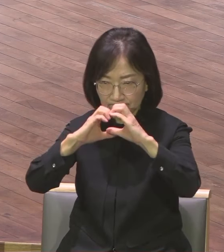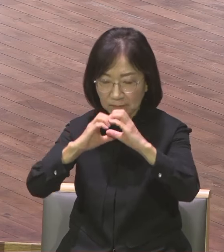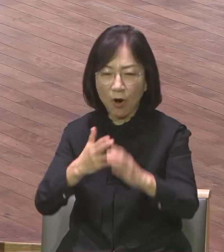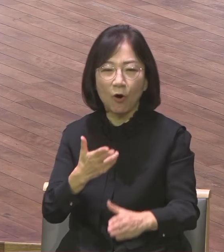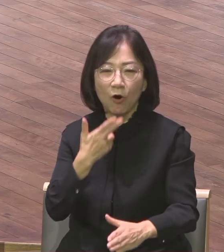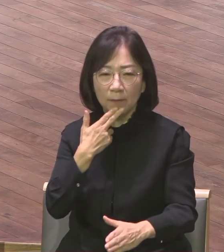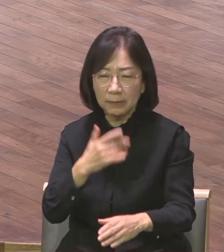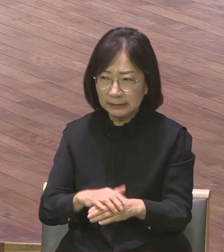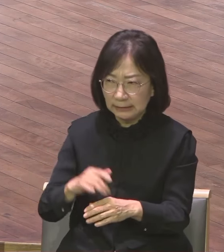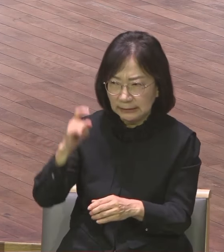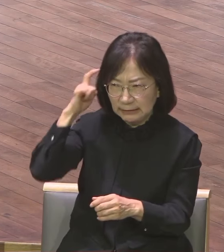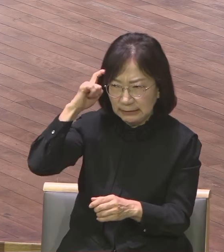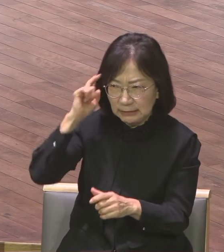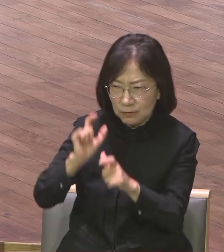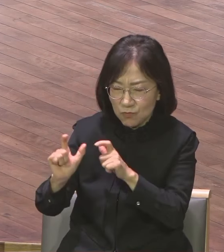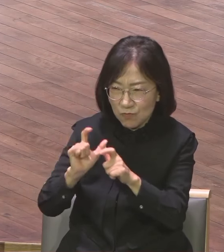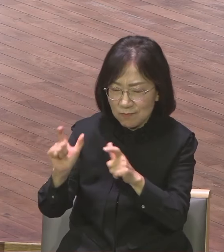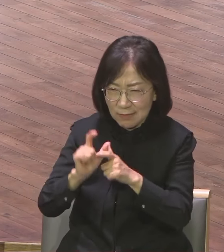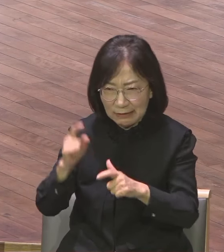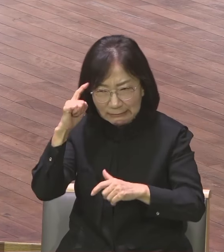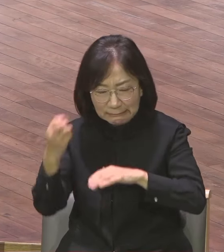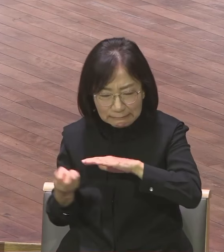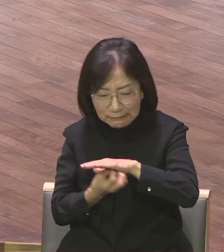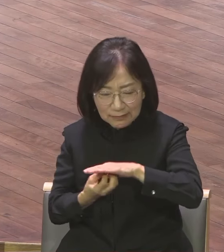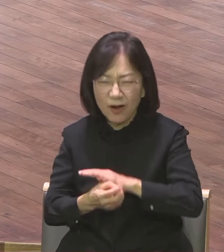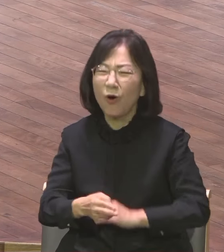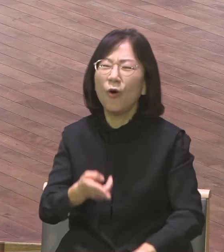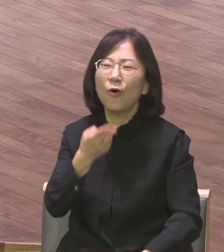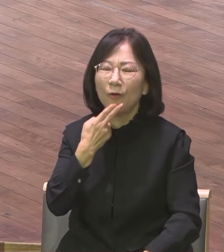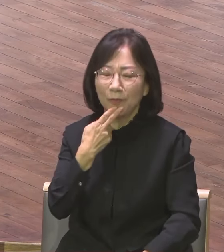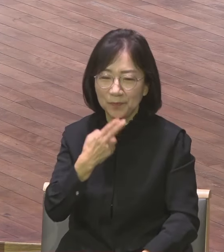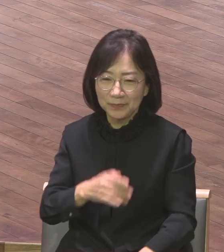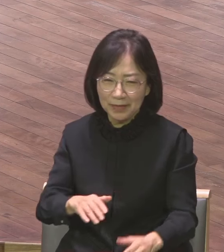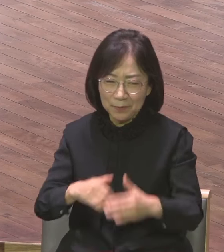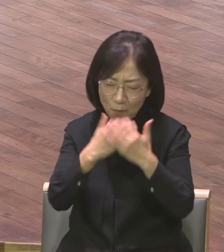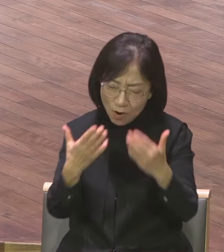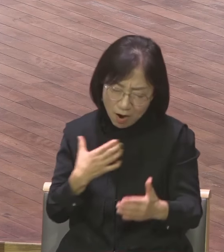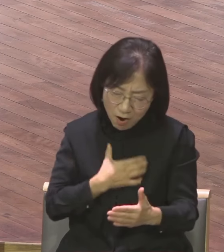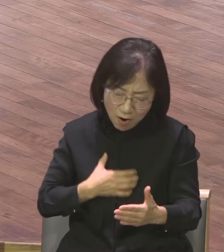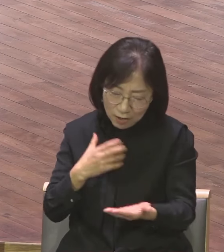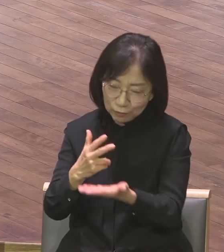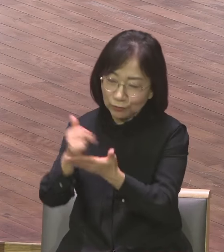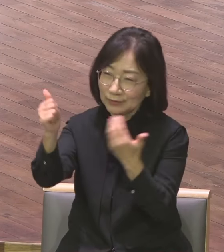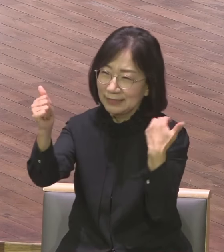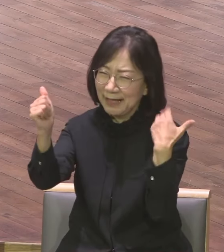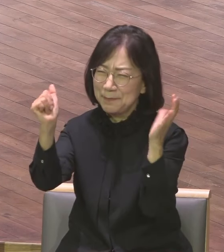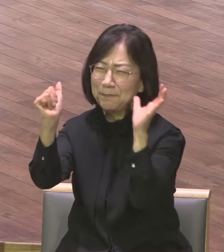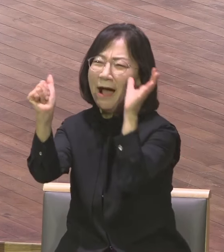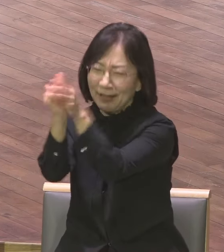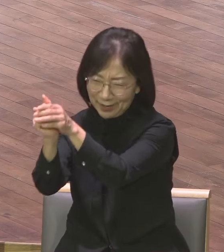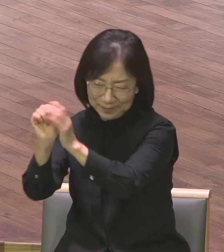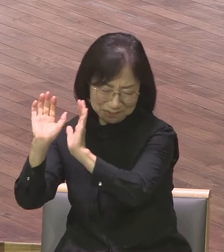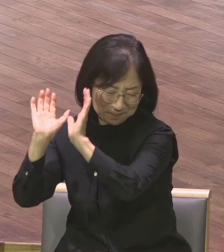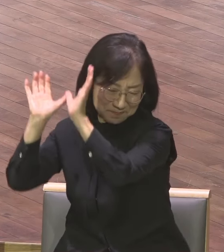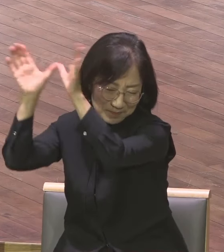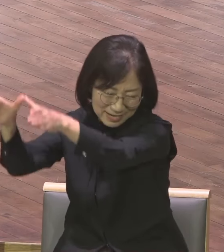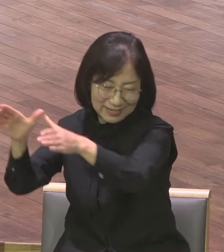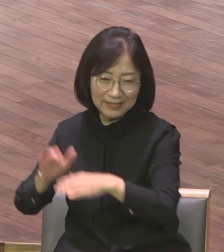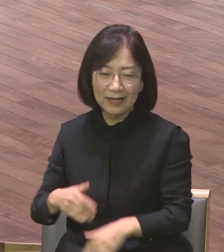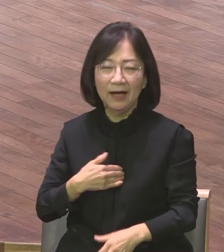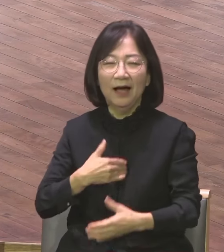복잡하게 고민해가면서 그런 거 없어요. 너 염려를 다 죽게 맡겨라 그랬어요. 그냥 패스 오바 그냥